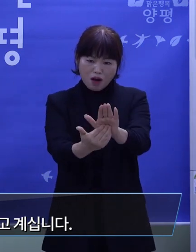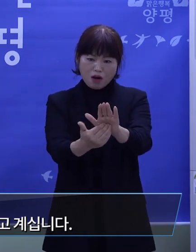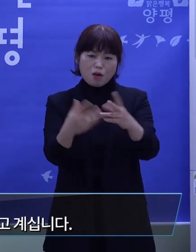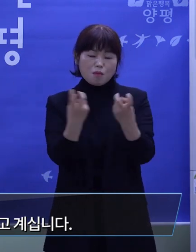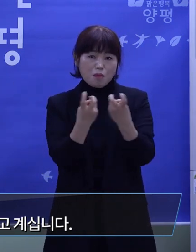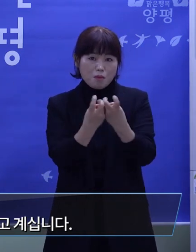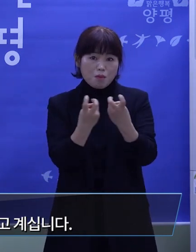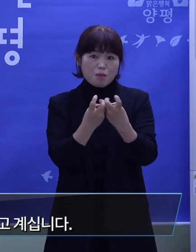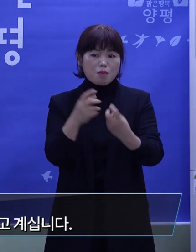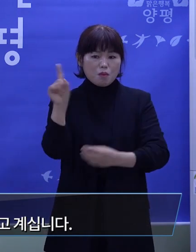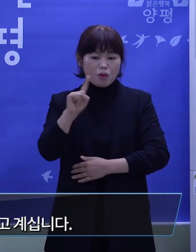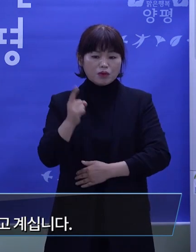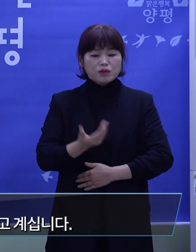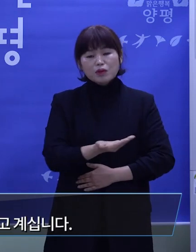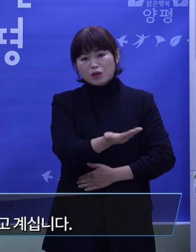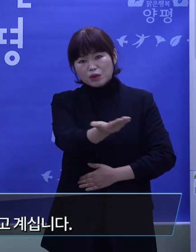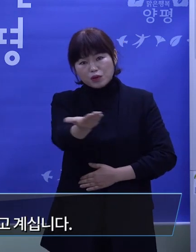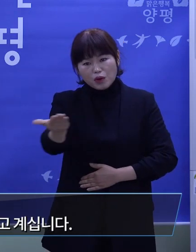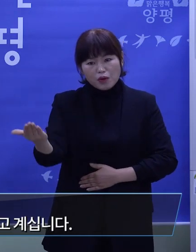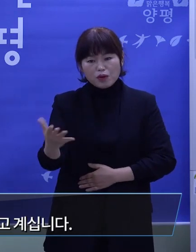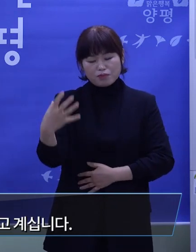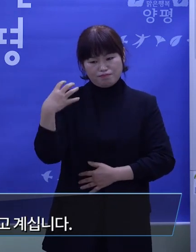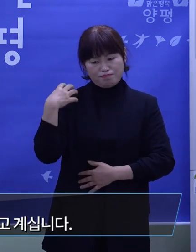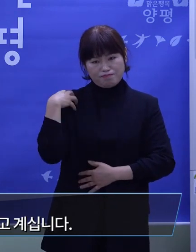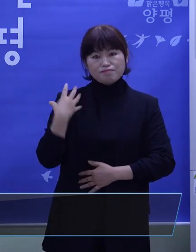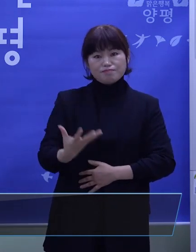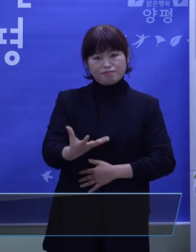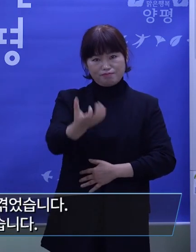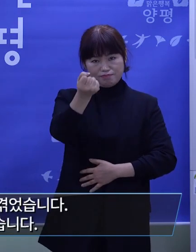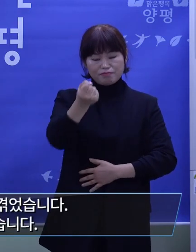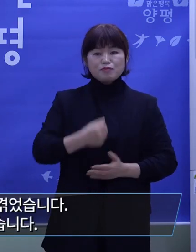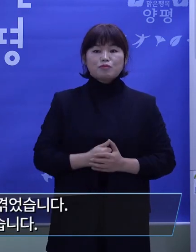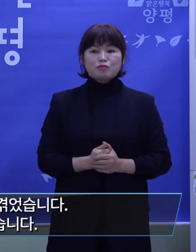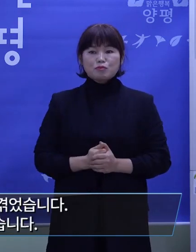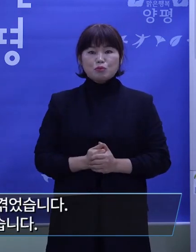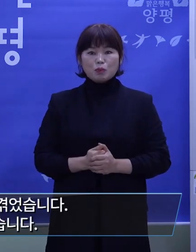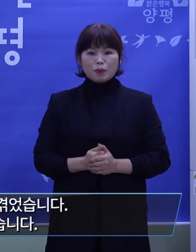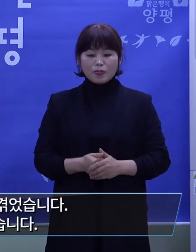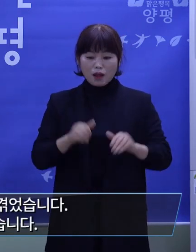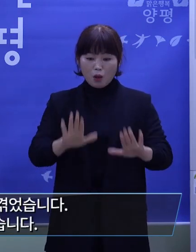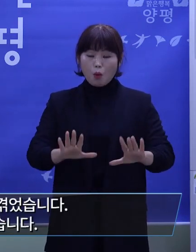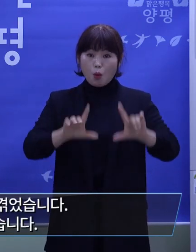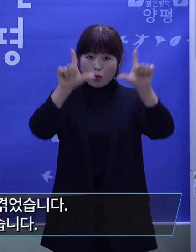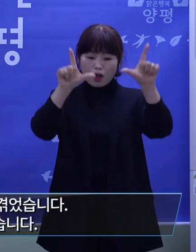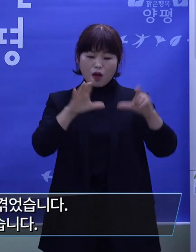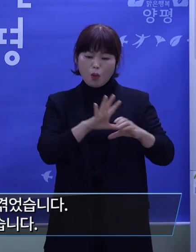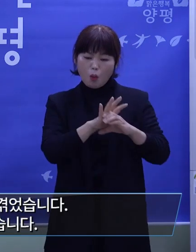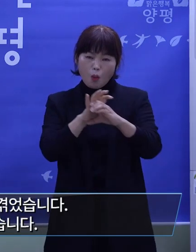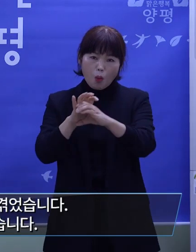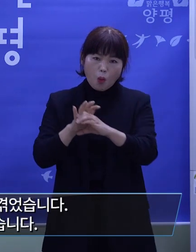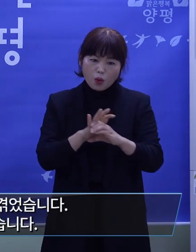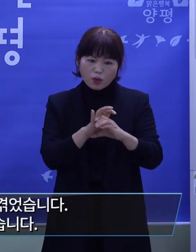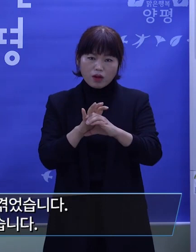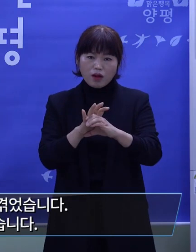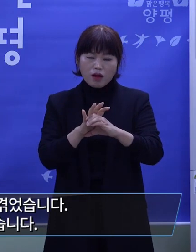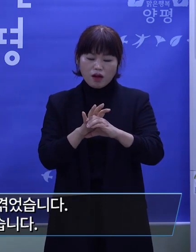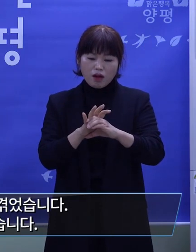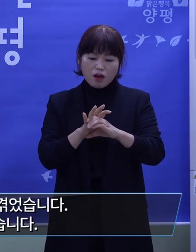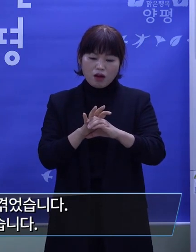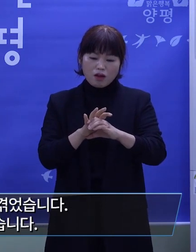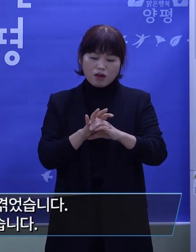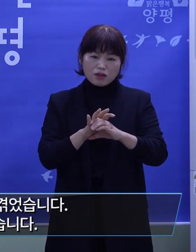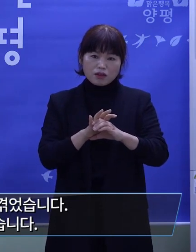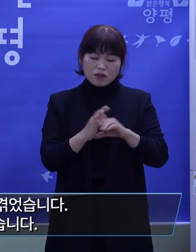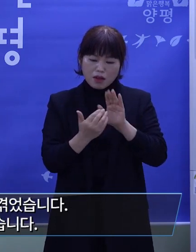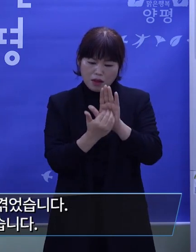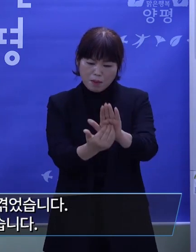국민 여러분들께서 갖고 계십니다. 올해 코로나19를 대응해 오며 여러 차례